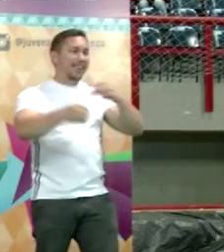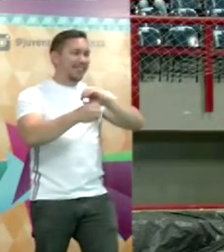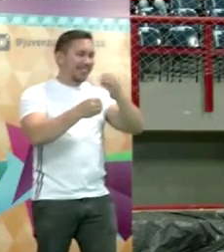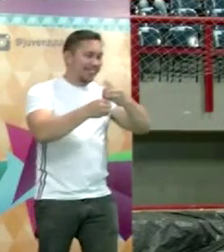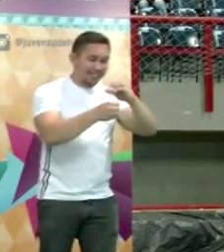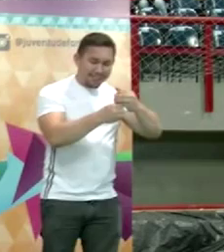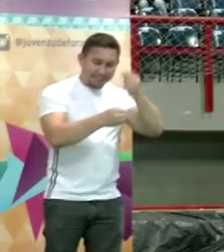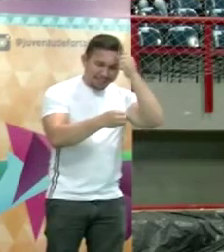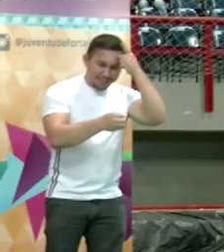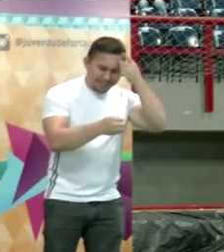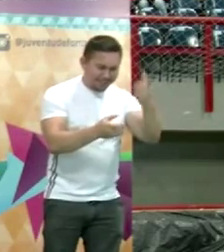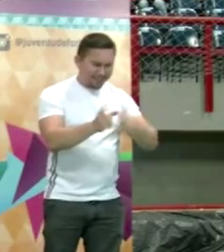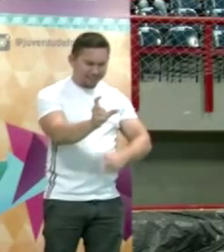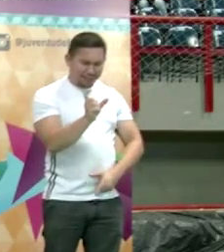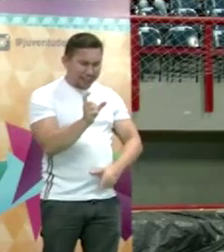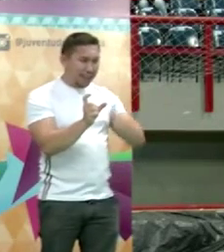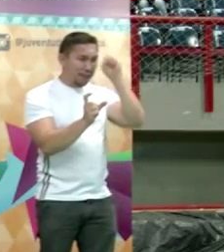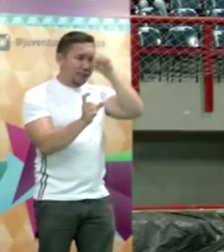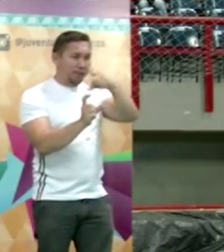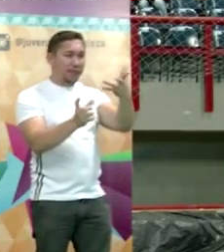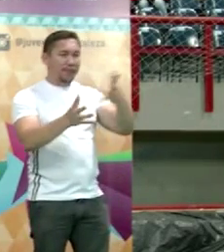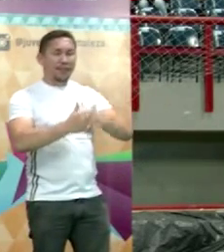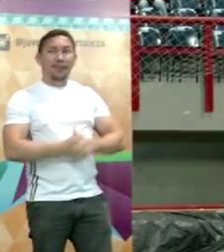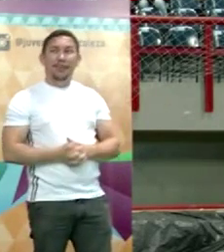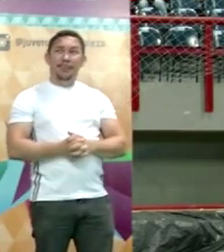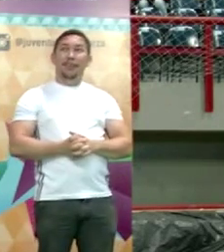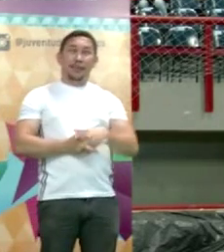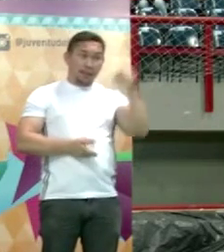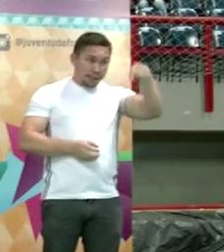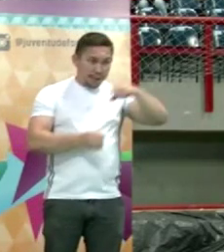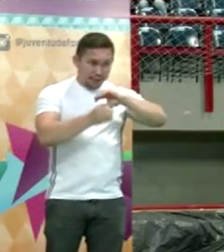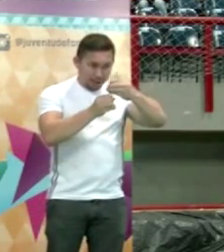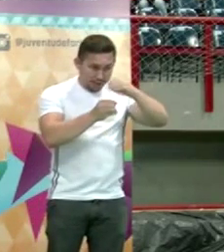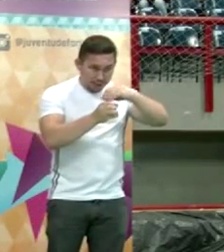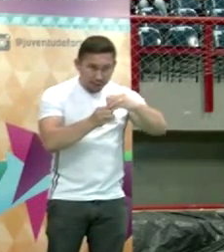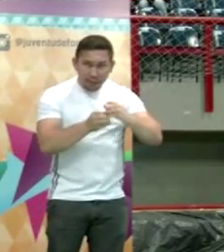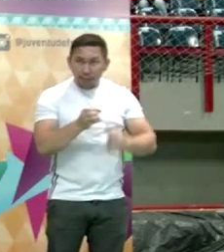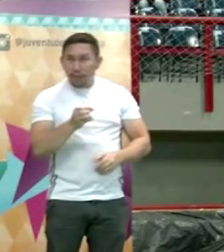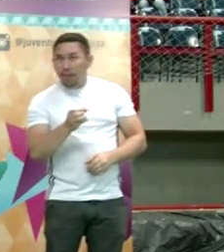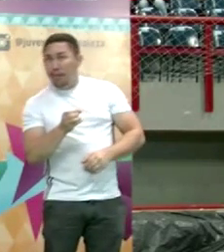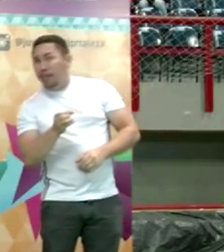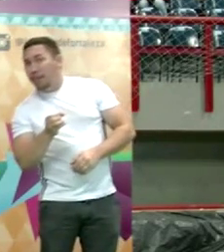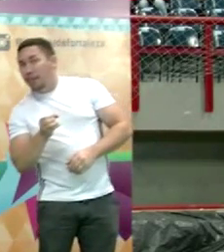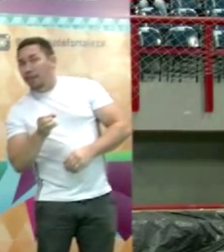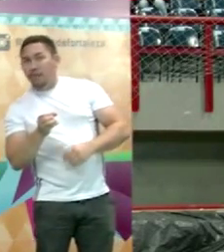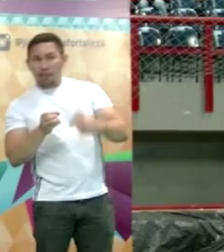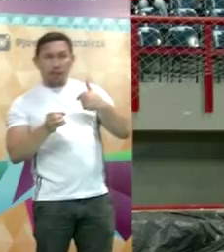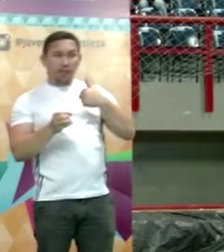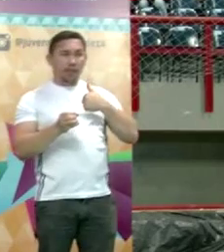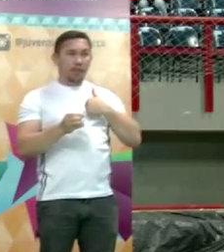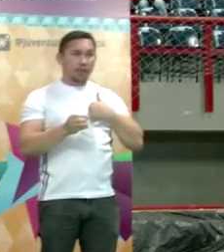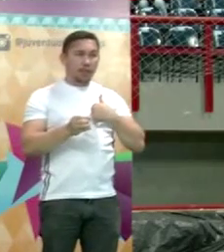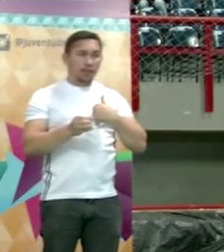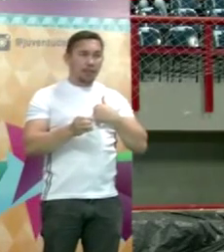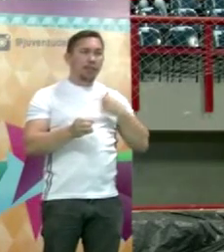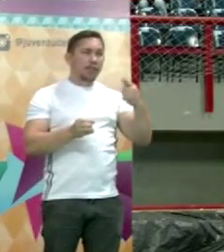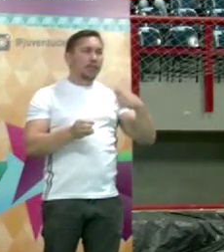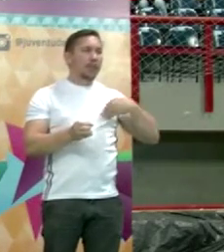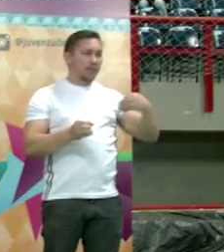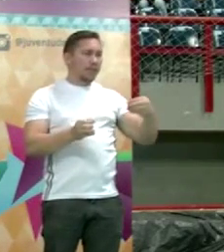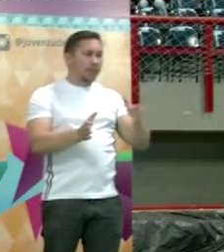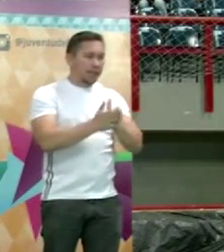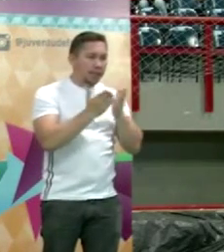ginásio. Ginásio, uma palavra difícil, ginásio. Se nesse ginásio tiver gente como eu, filho de